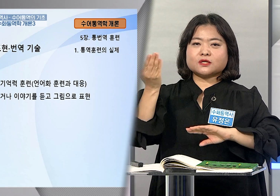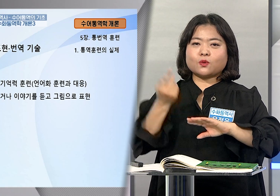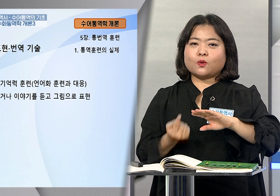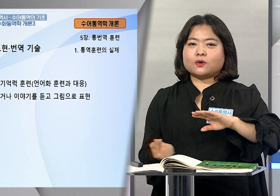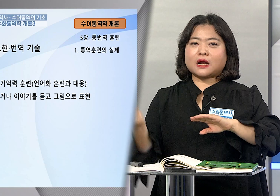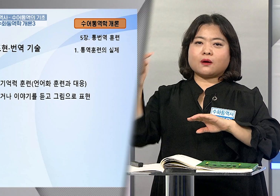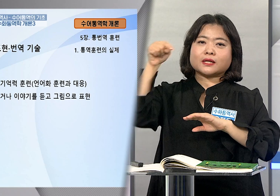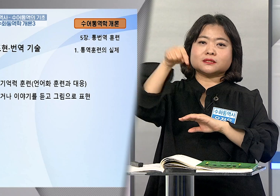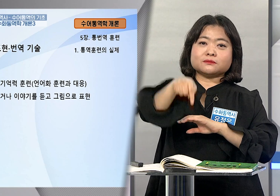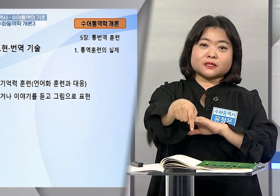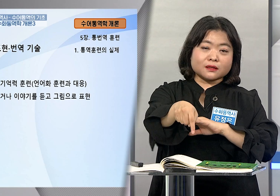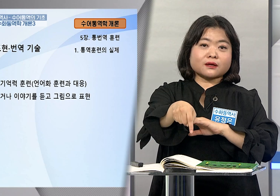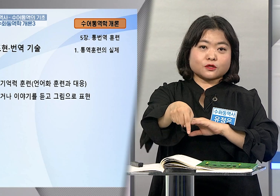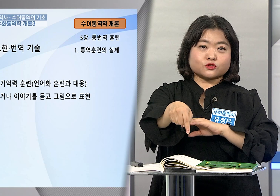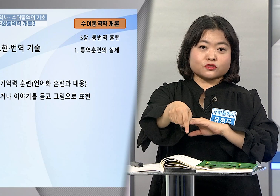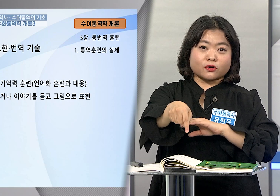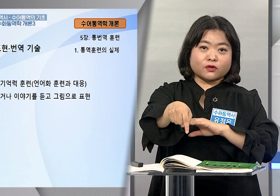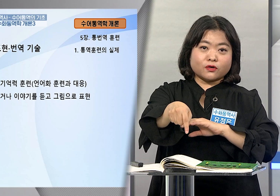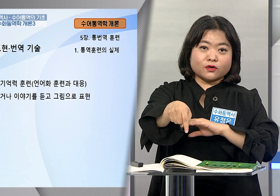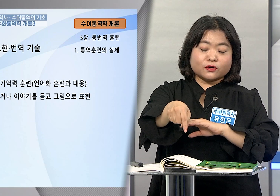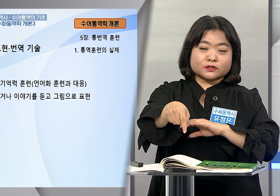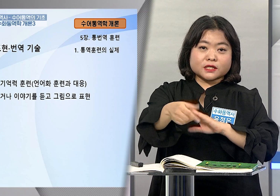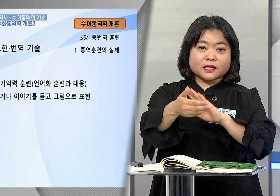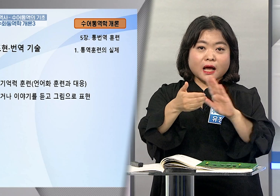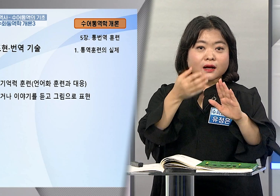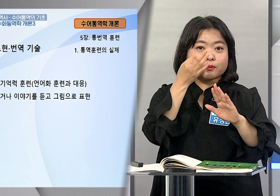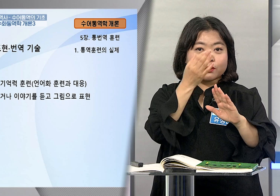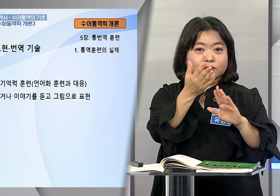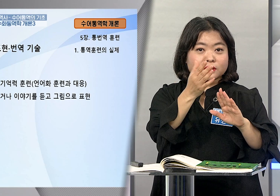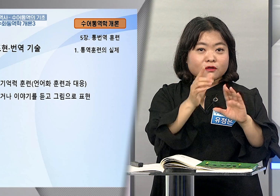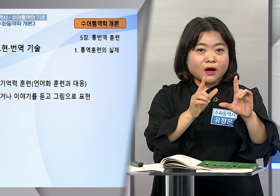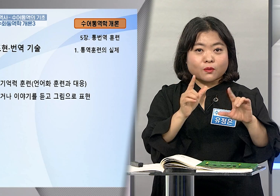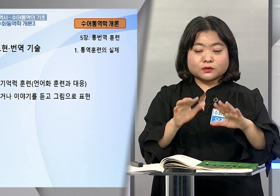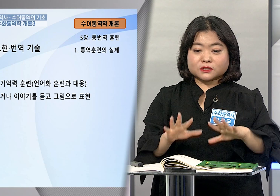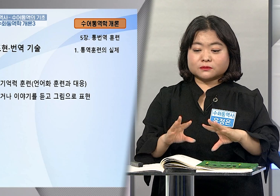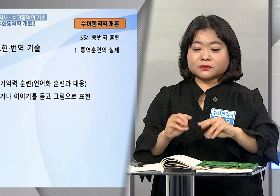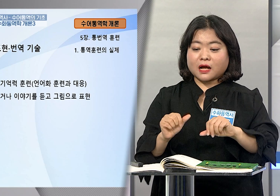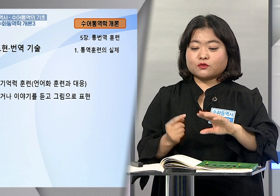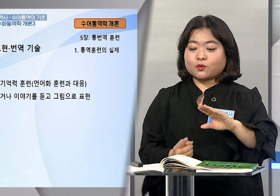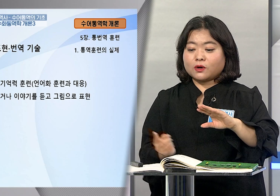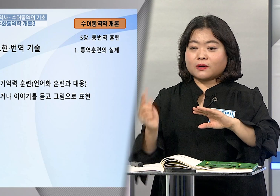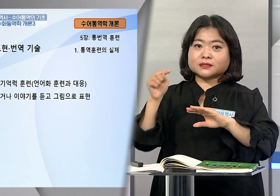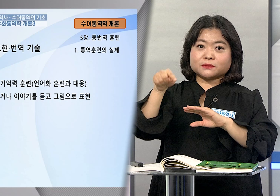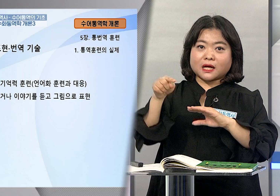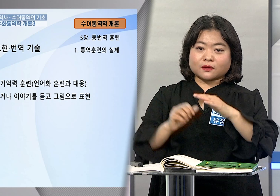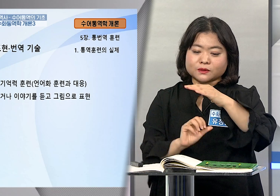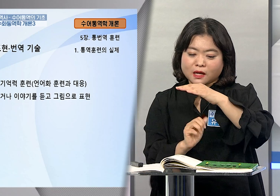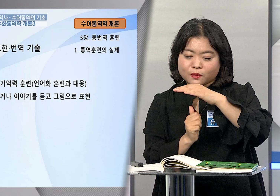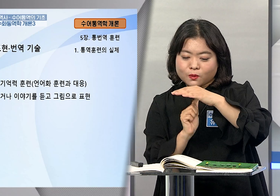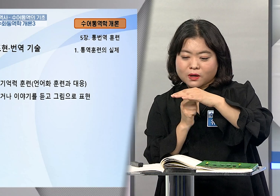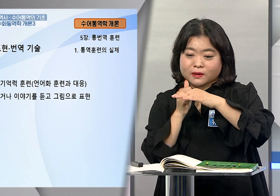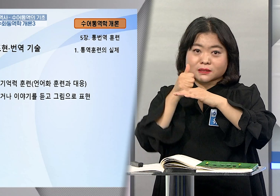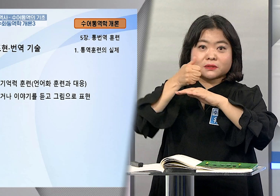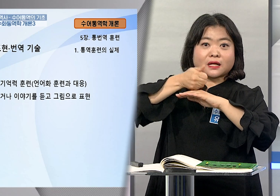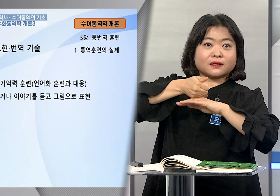위로 올라왔습니다. 이렇게 할 수 있어요. 자, 제가 아까 보여드린 거하고 지금 땅 위로 올라왔습니다 하는 거, 땅 위로 올라왔습니다 하는